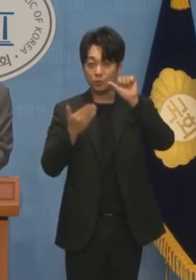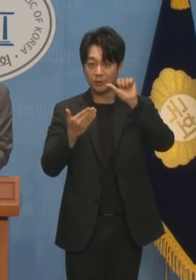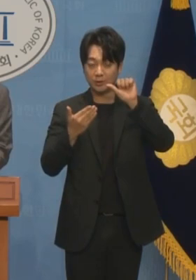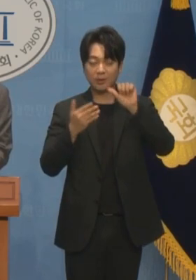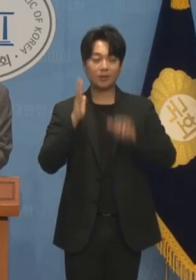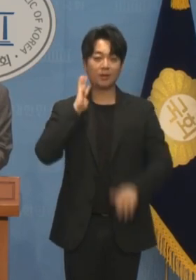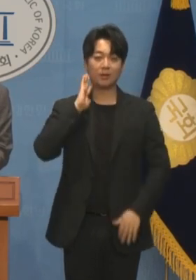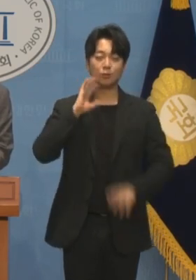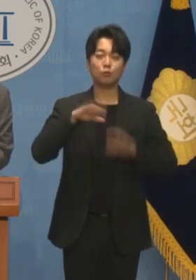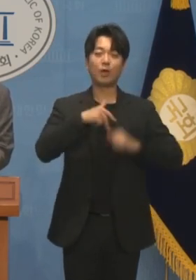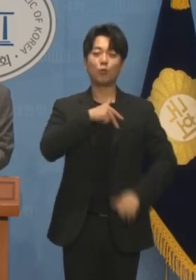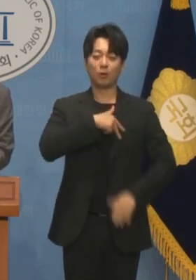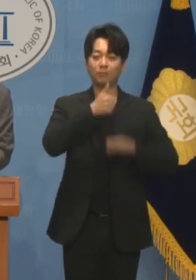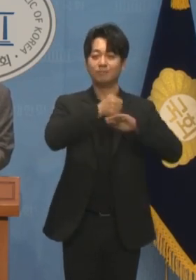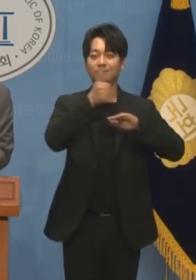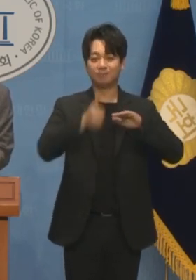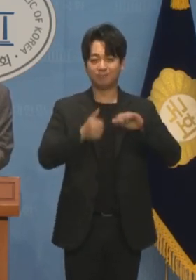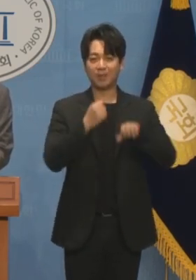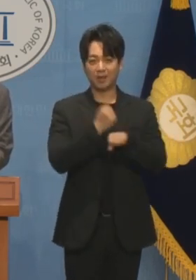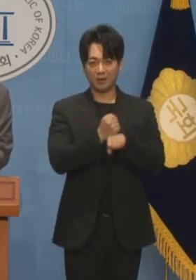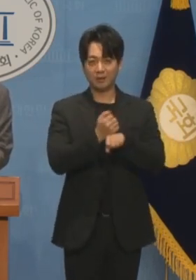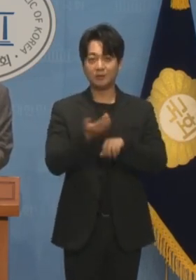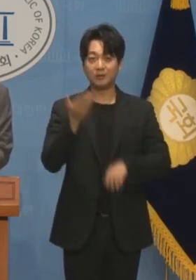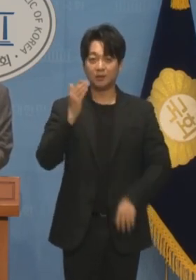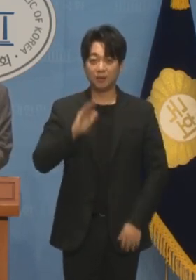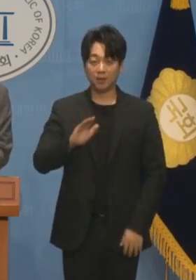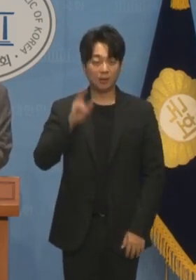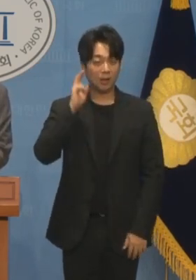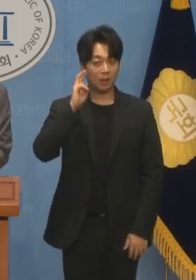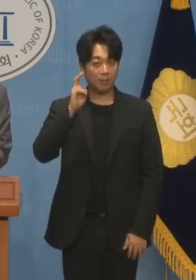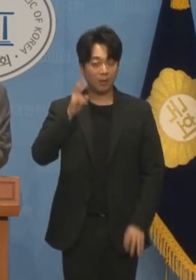관두지만 이 문제는 아마 다른 의원님들을 통해서